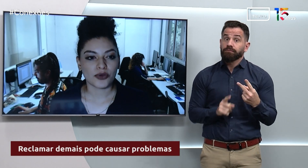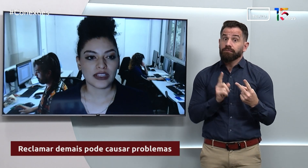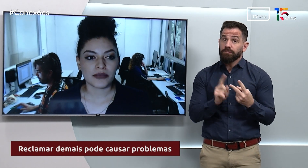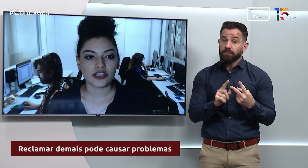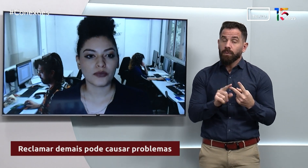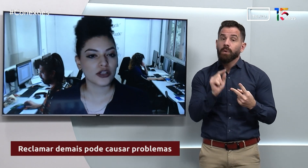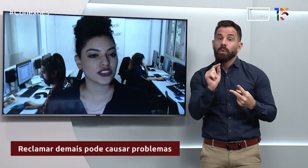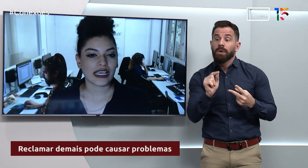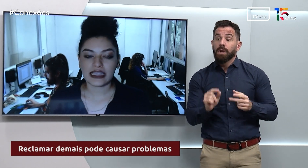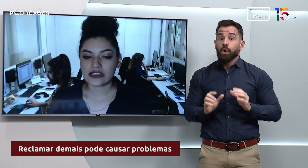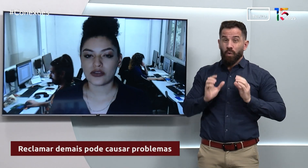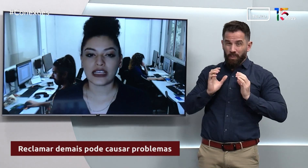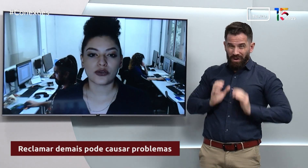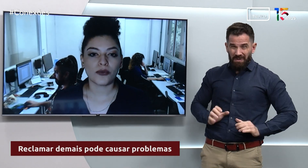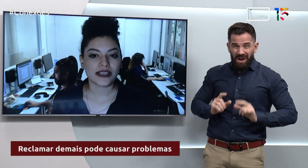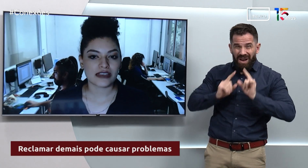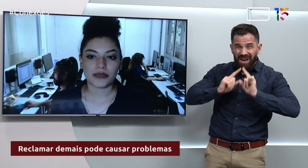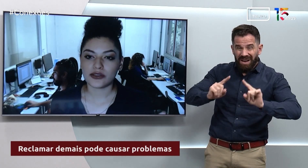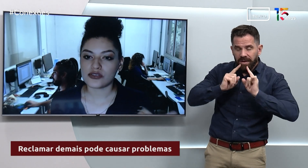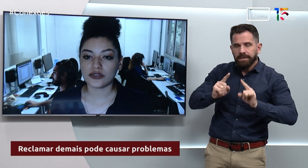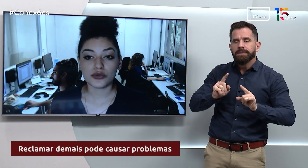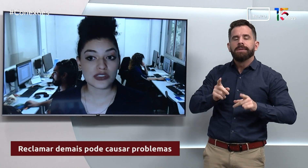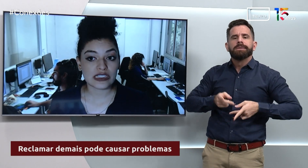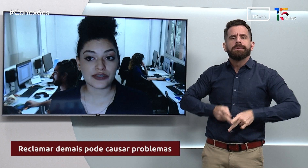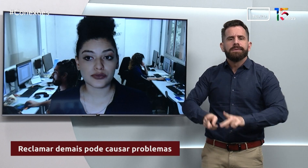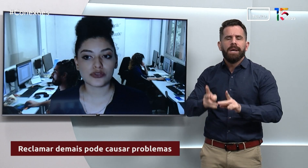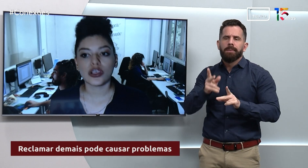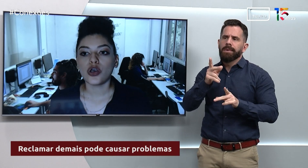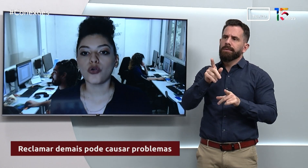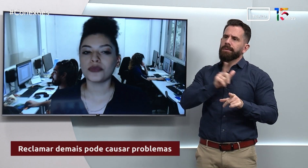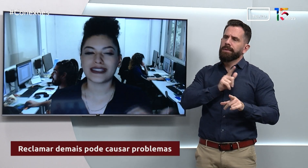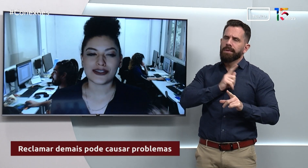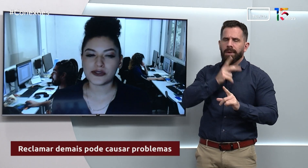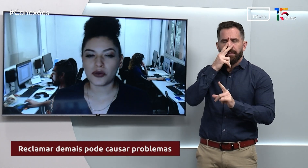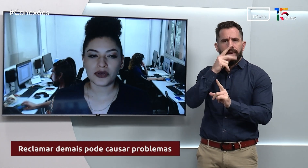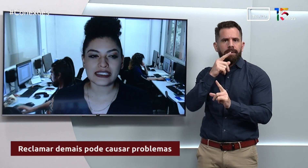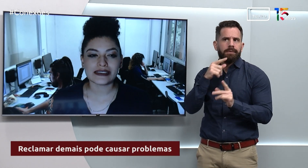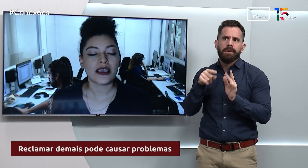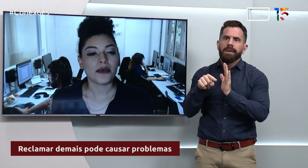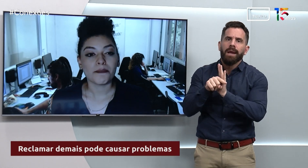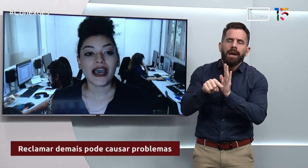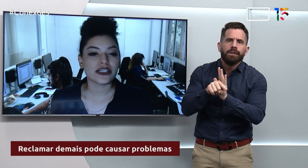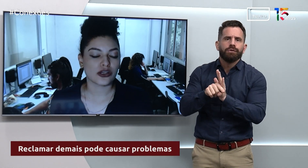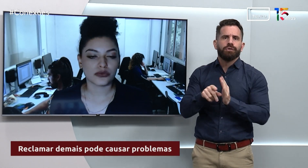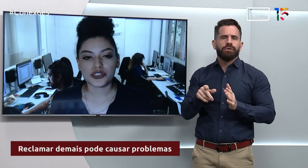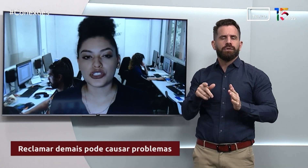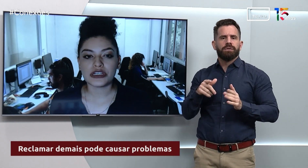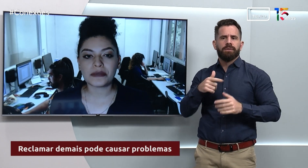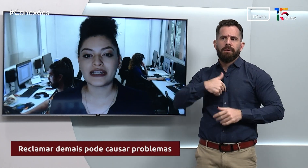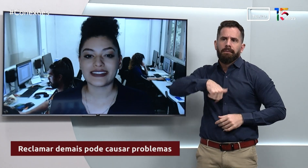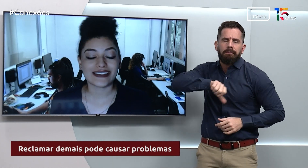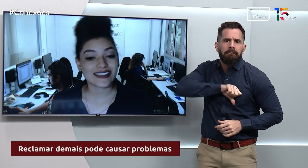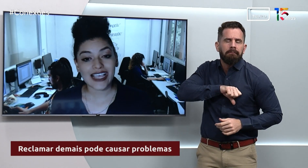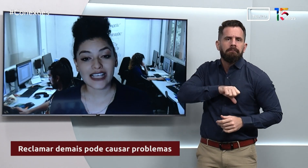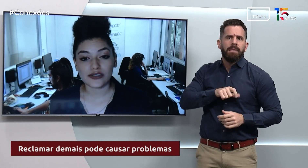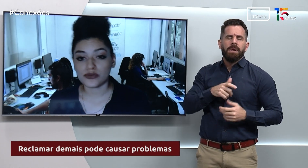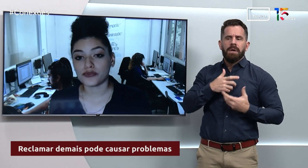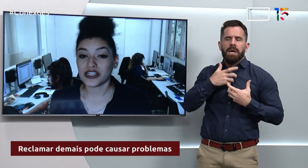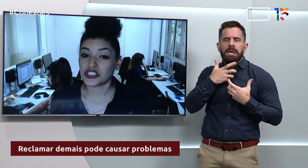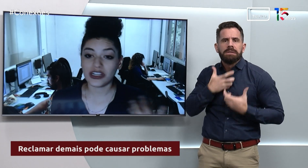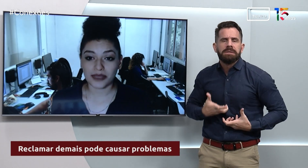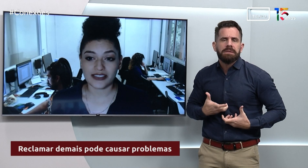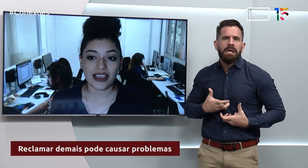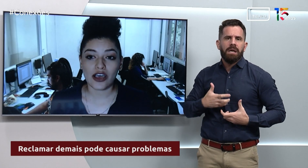esse comportamento pode estar relacionado com pensamentos intrusivos, ruminações, baixa autoestima,